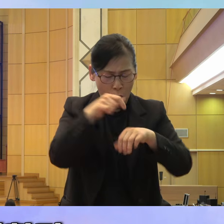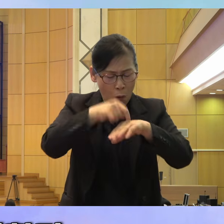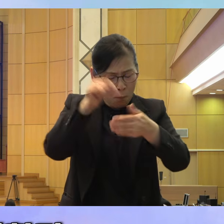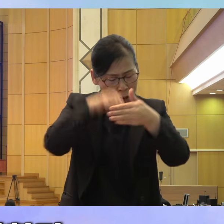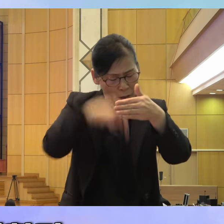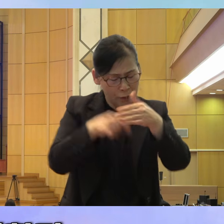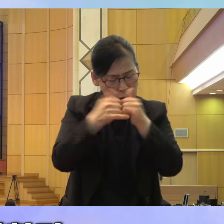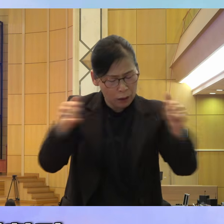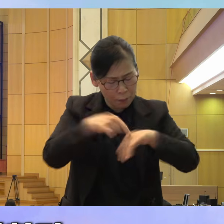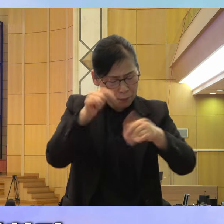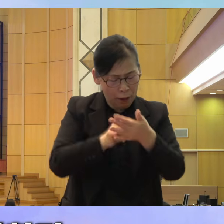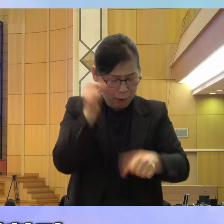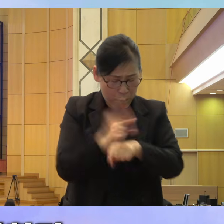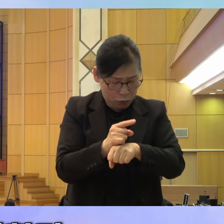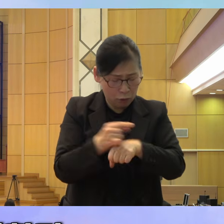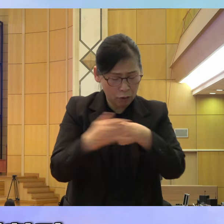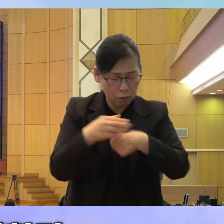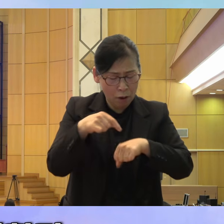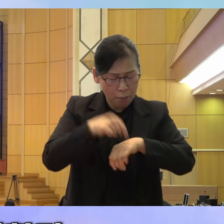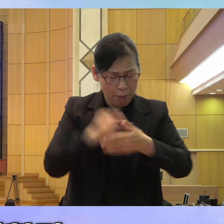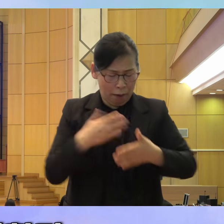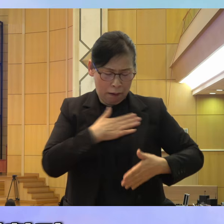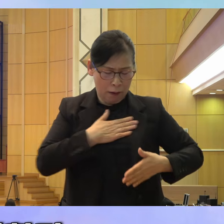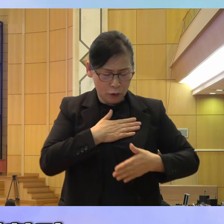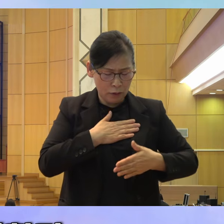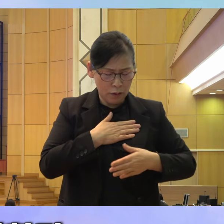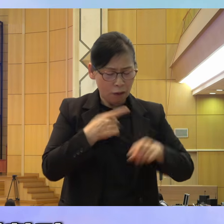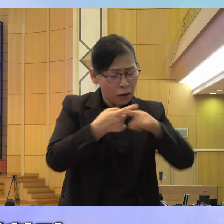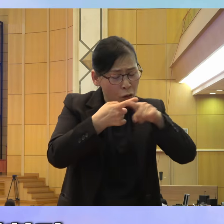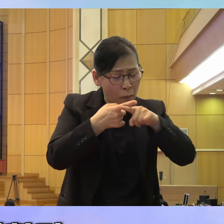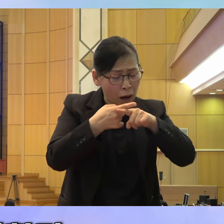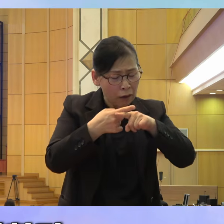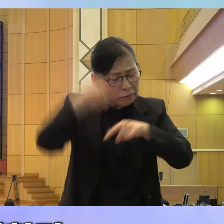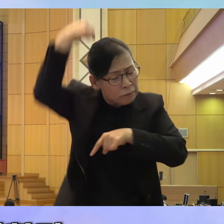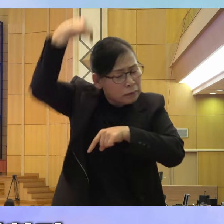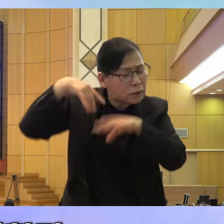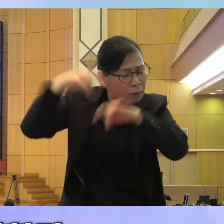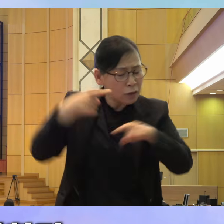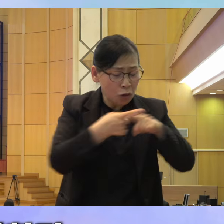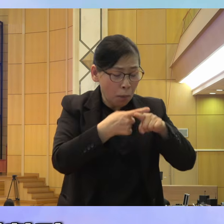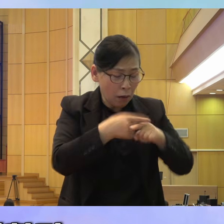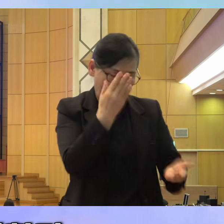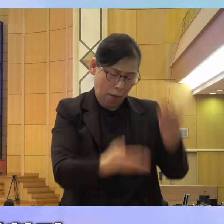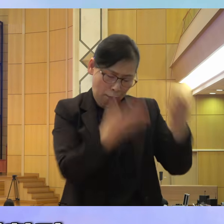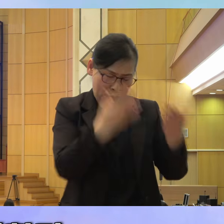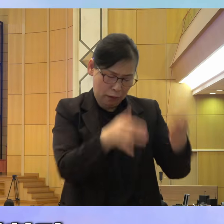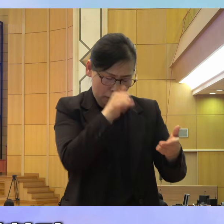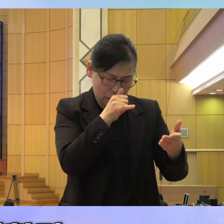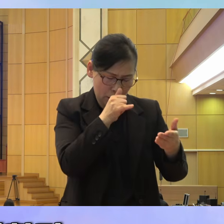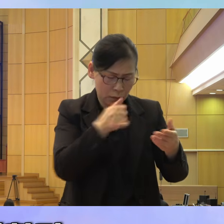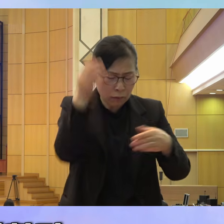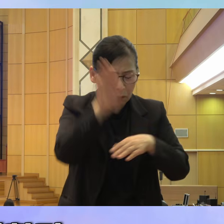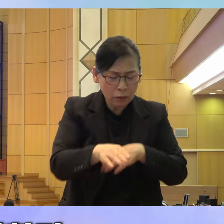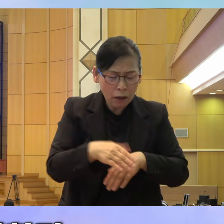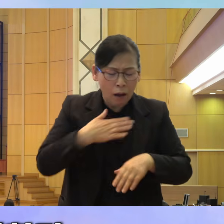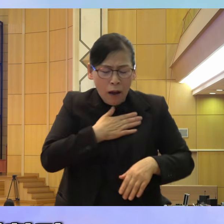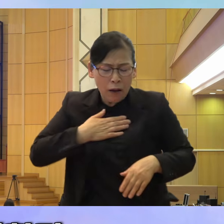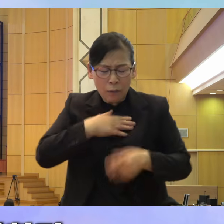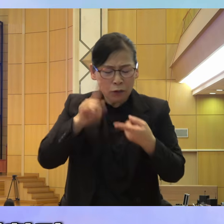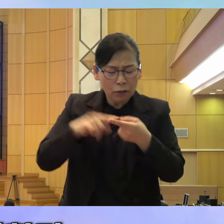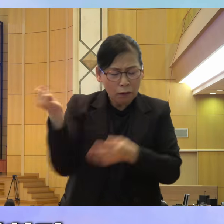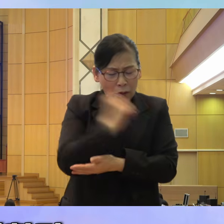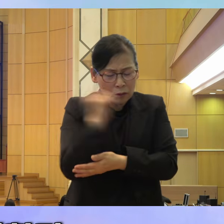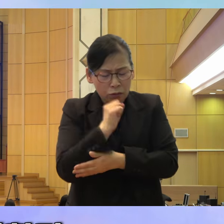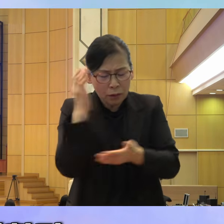마음이 사람의 실체고 마음에는 감정이 있는데 절반은 느낌이요 절반은 판단이라고 했습니다. 그냥 감정에 따라